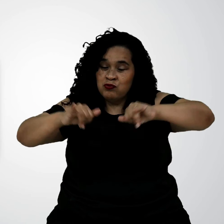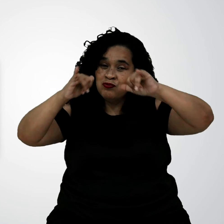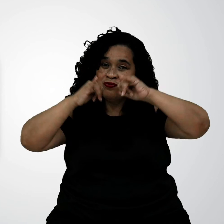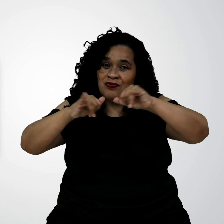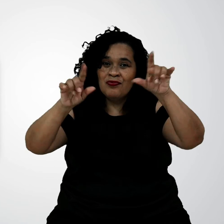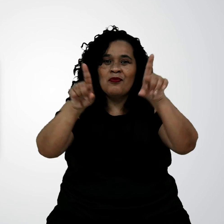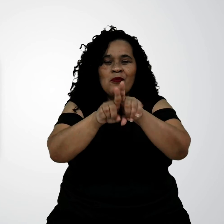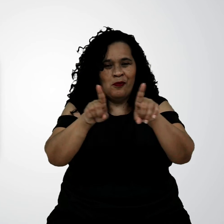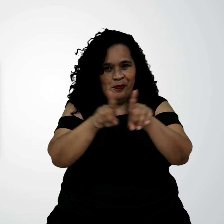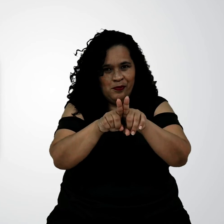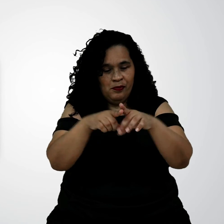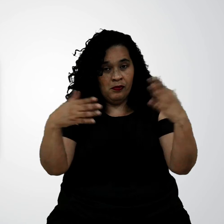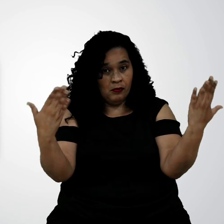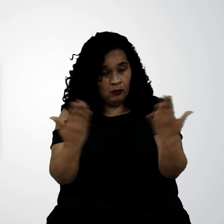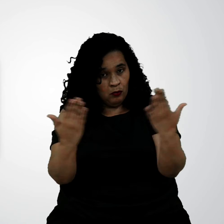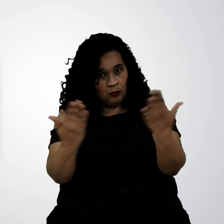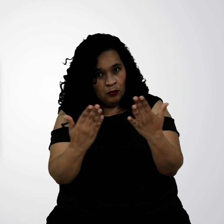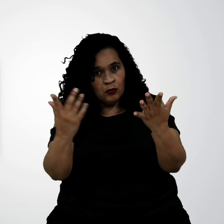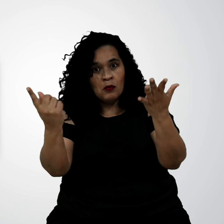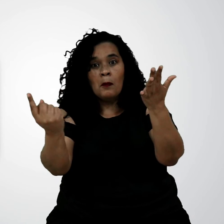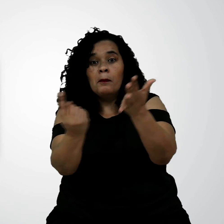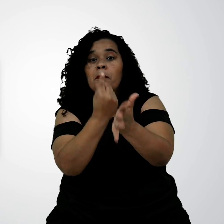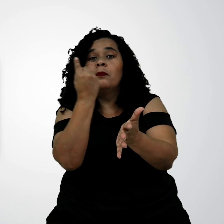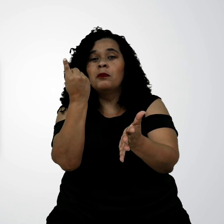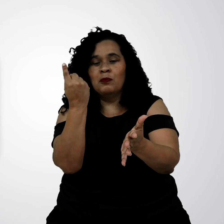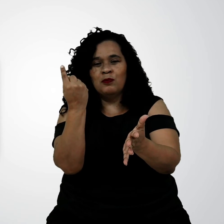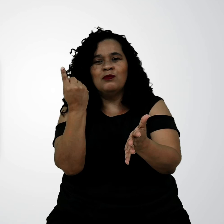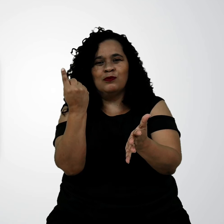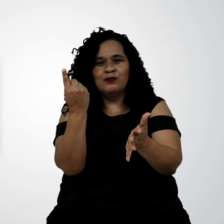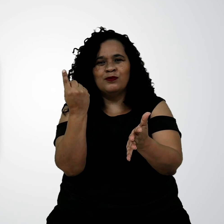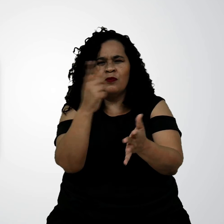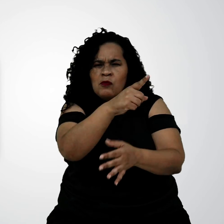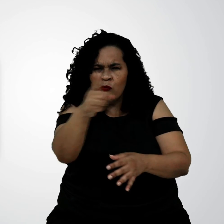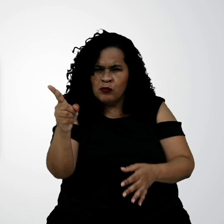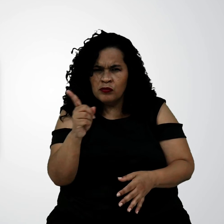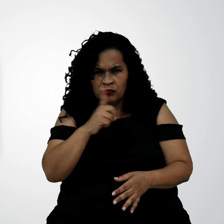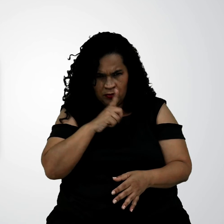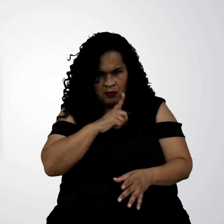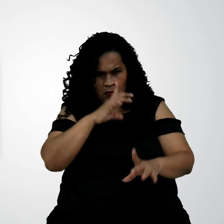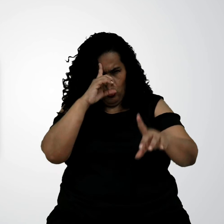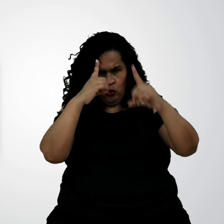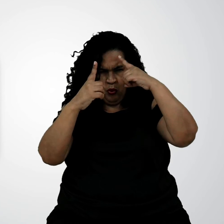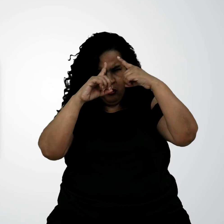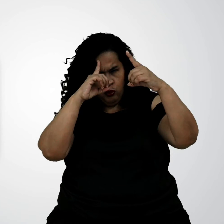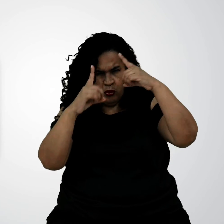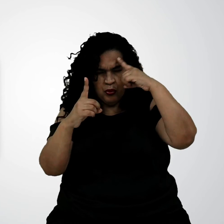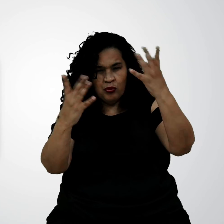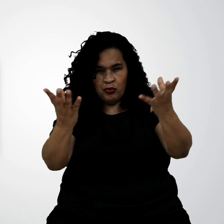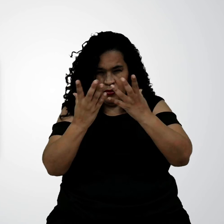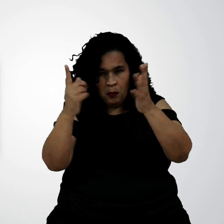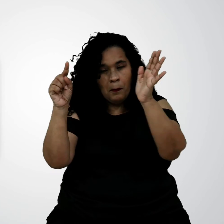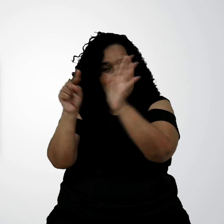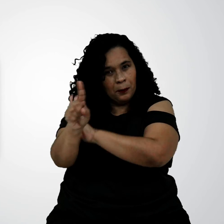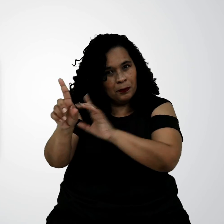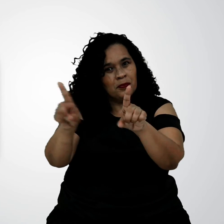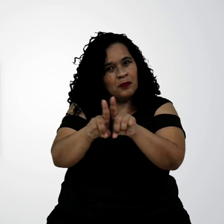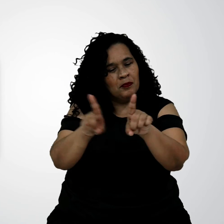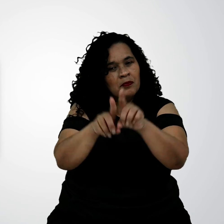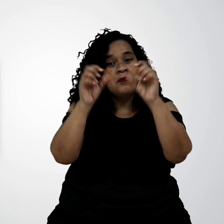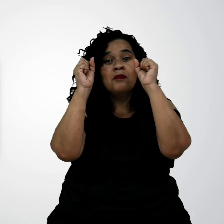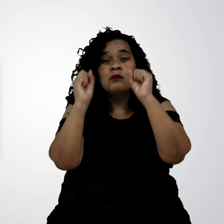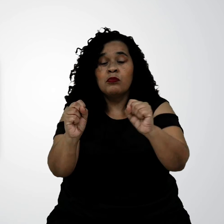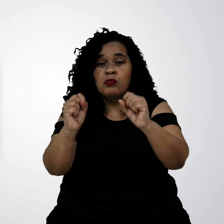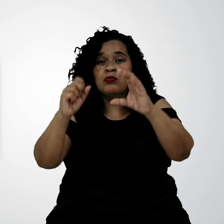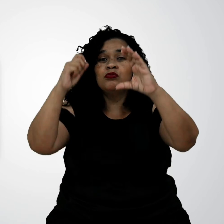uma pergunta. Pergunte ao especialista, e se você tem dúvidas, você quer fazer uma pergunta, envie um vídeo para nós